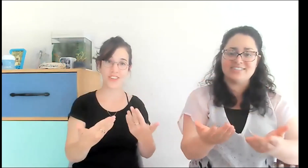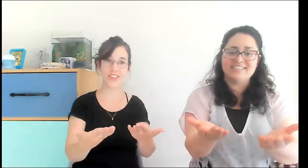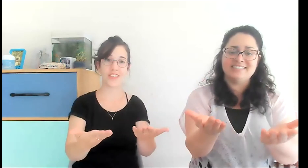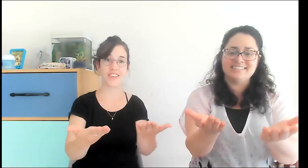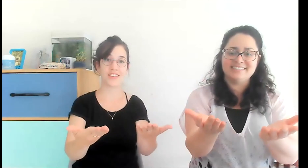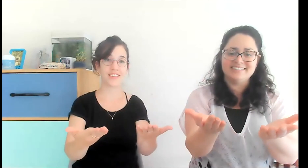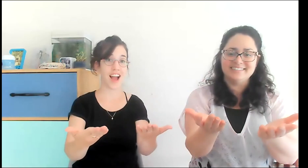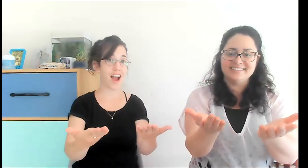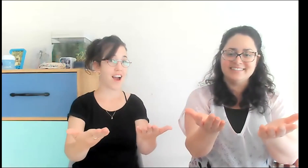השיר.